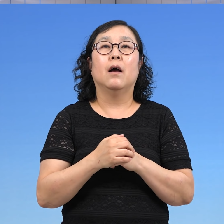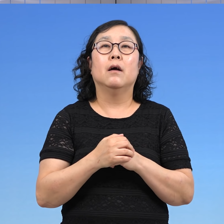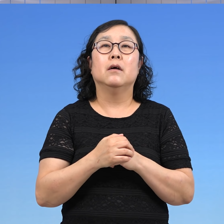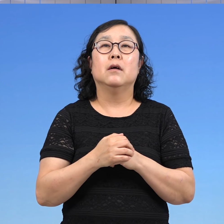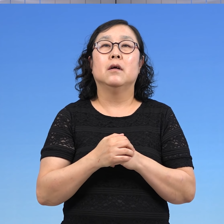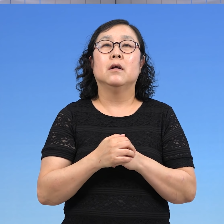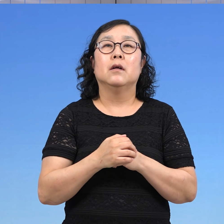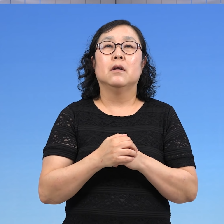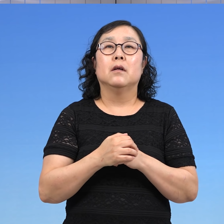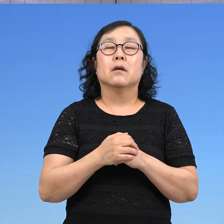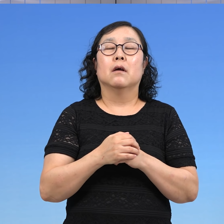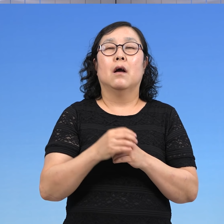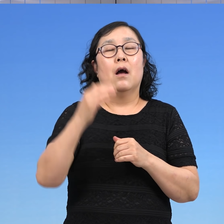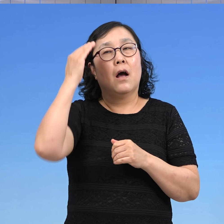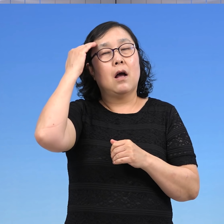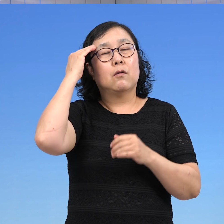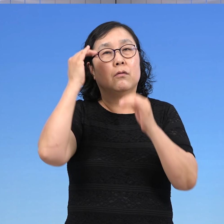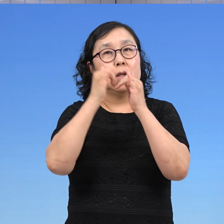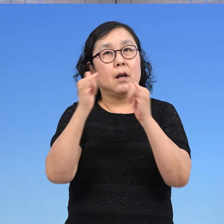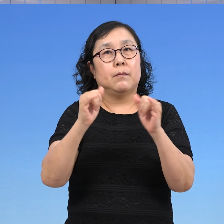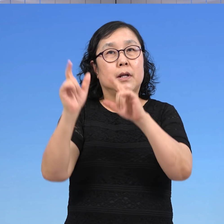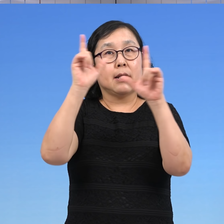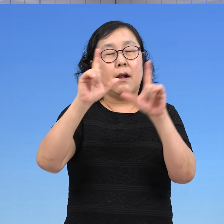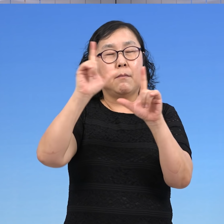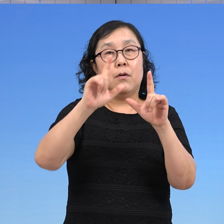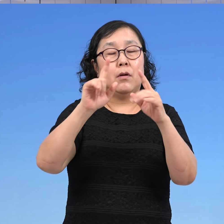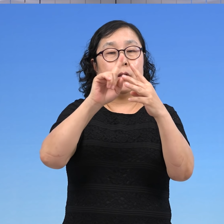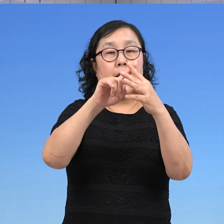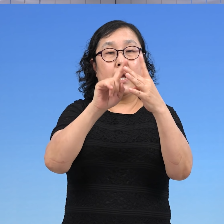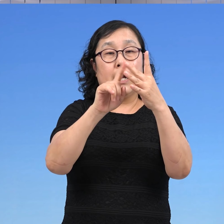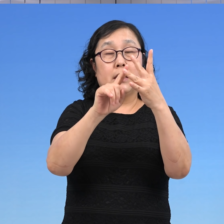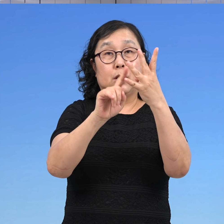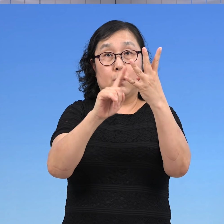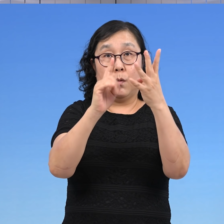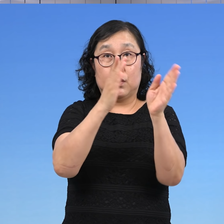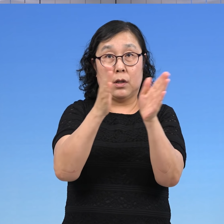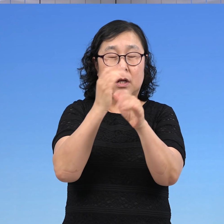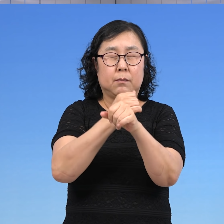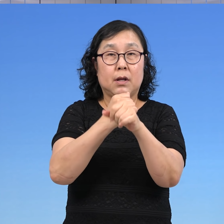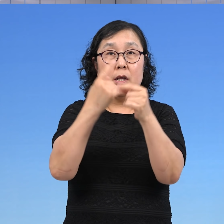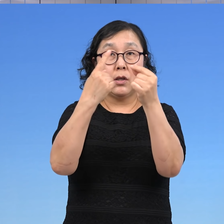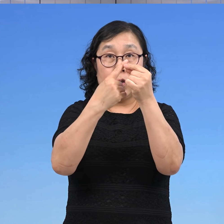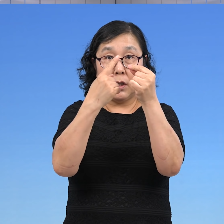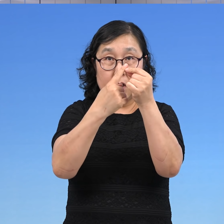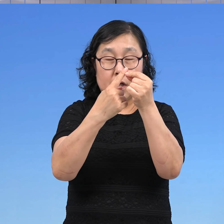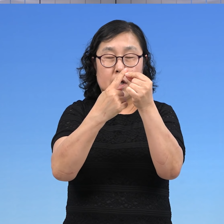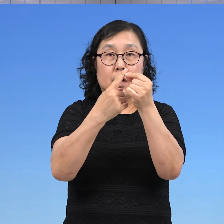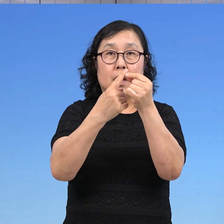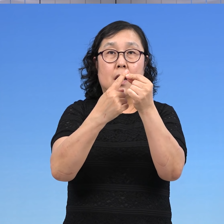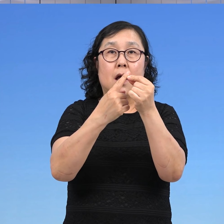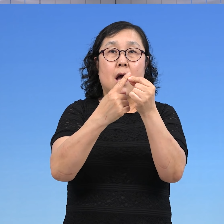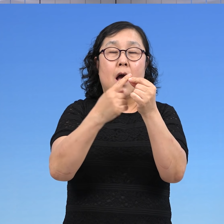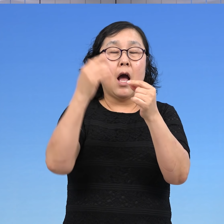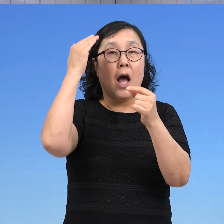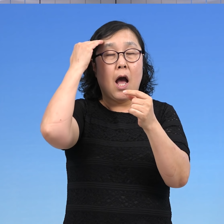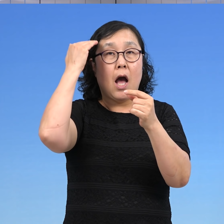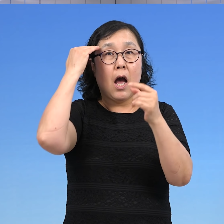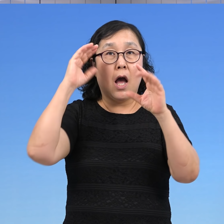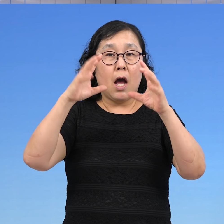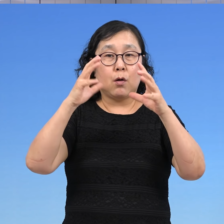그분이 우리 나라 사람들의 삶을 내가 주로 그 개념을 정리 했는데요 첫 번째가 뭐냐 대한민국은